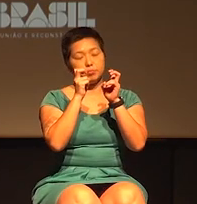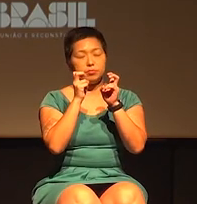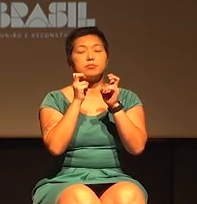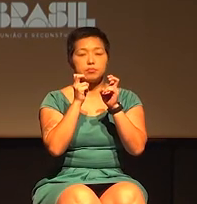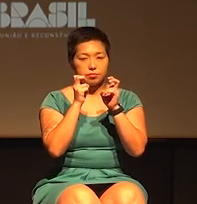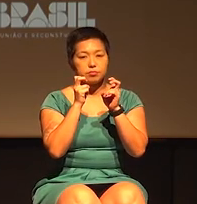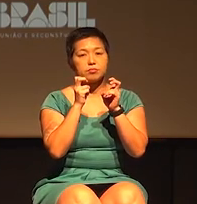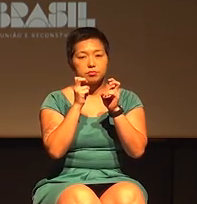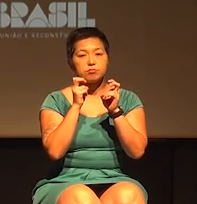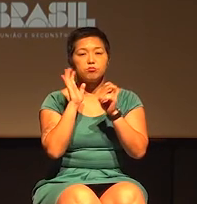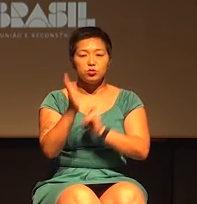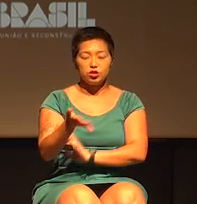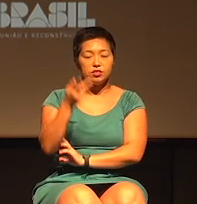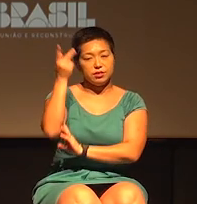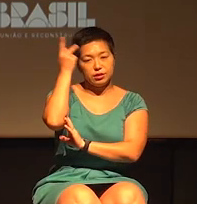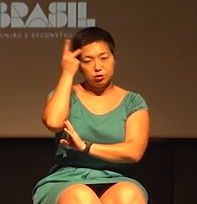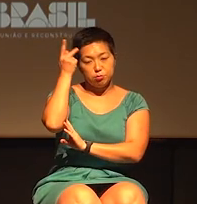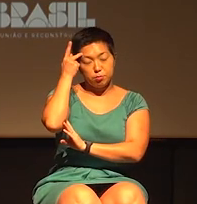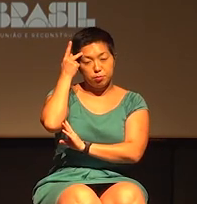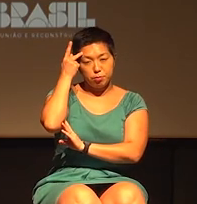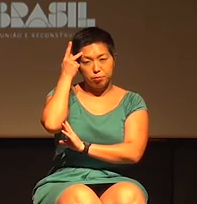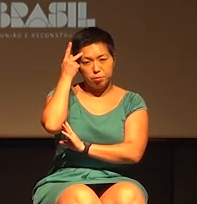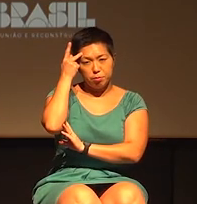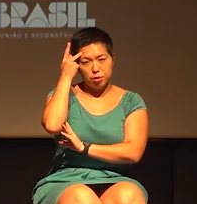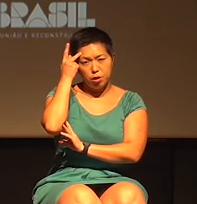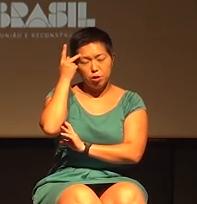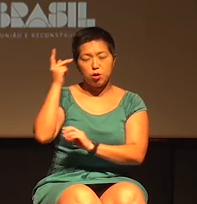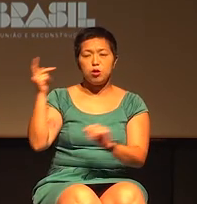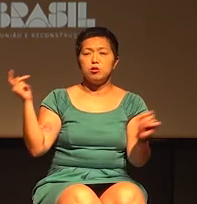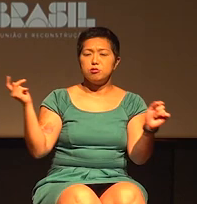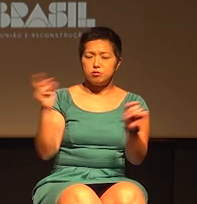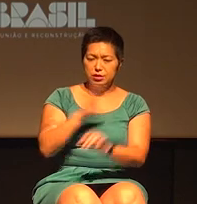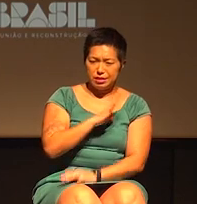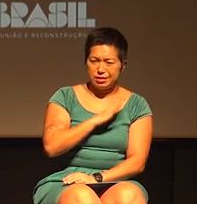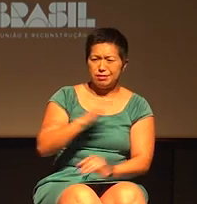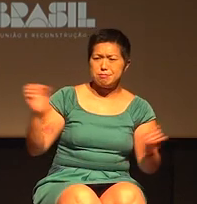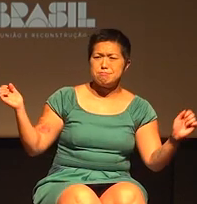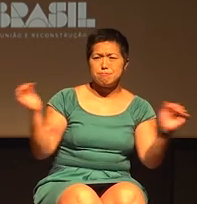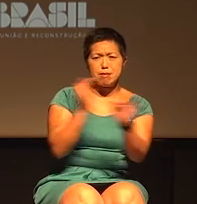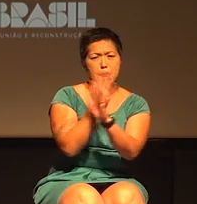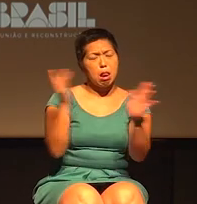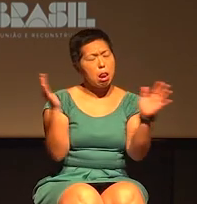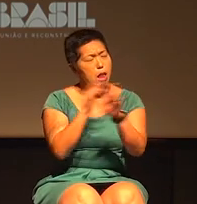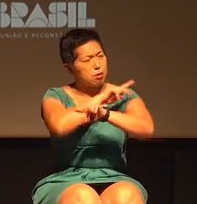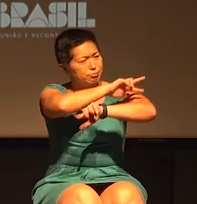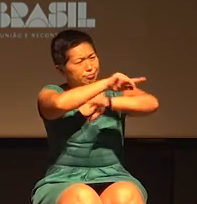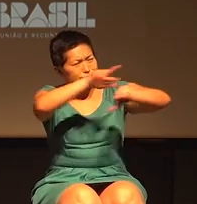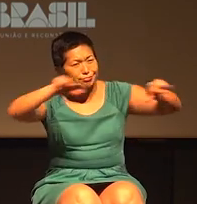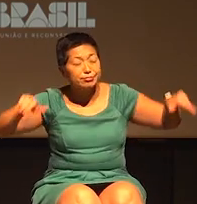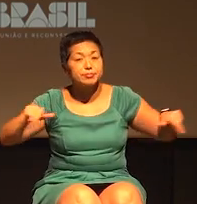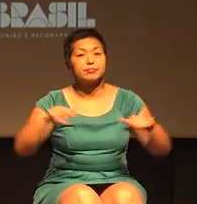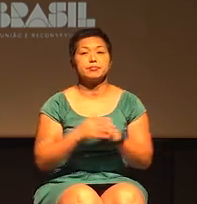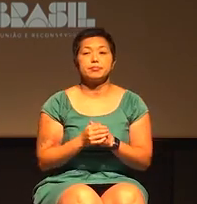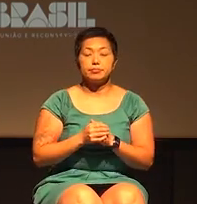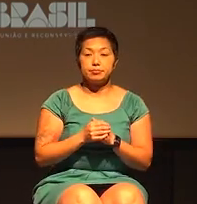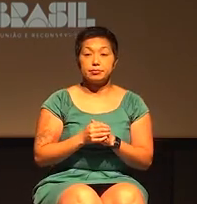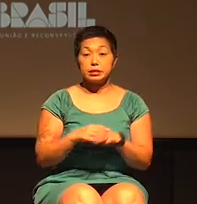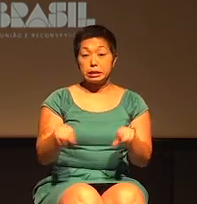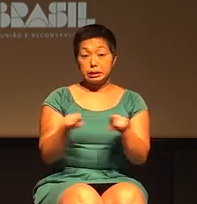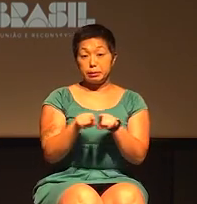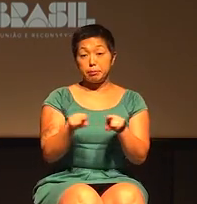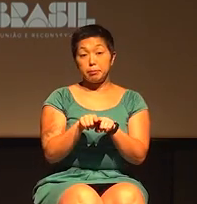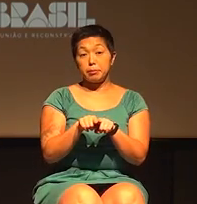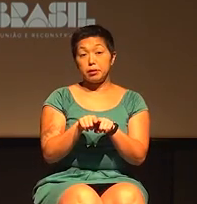de São Paulo essa né cidade com tanta diversidade e e e e esse